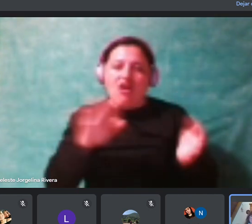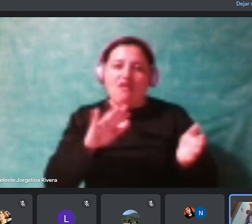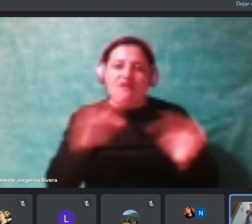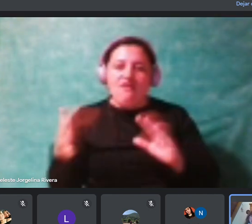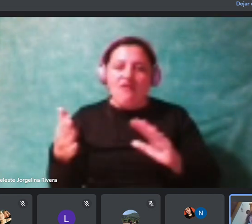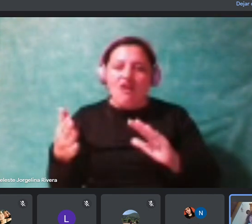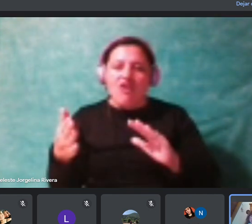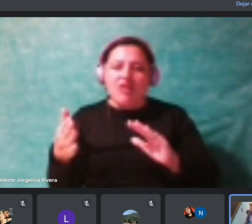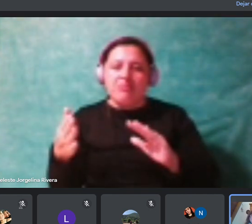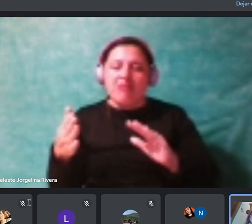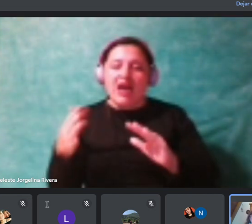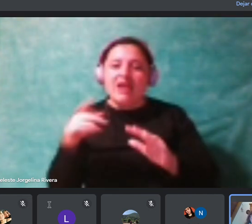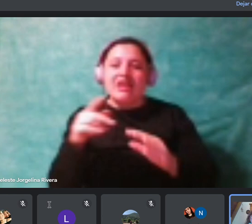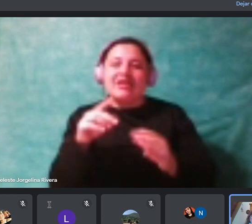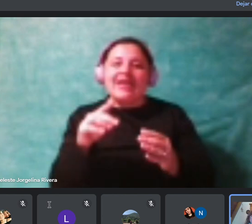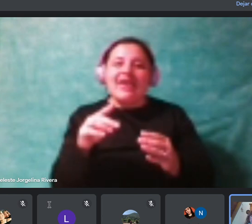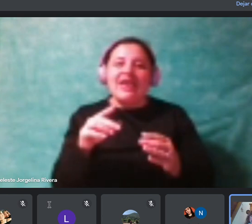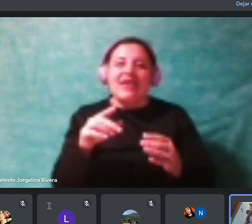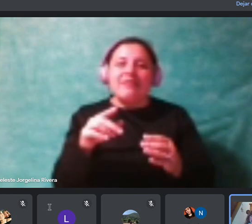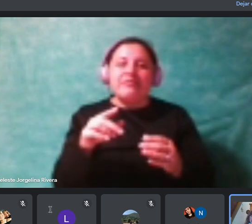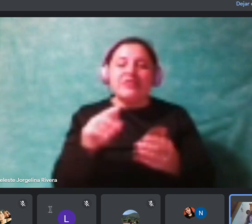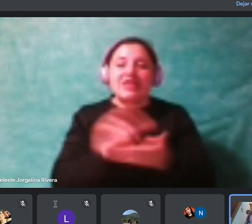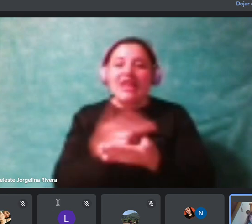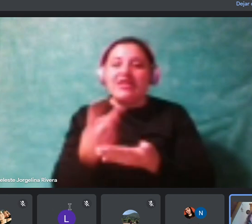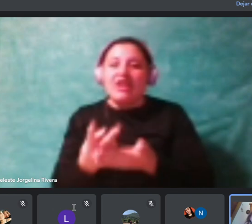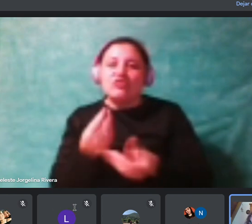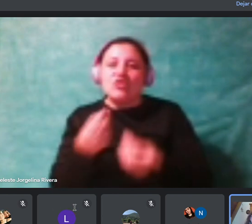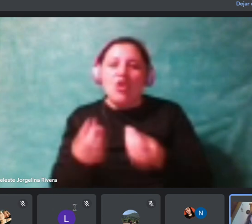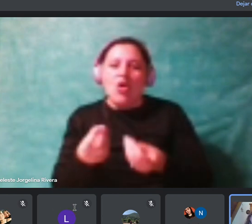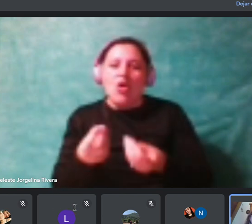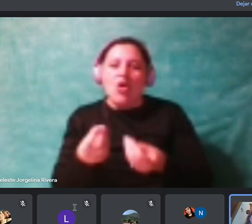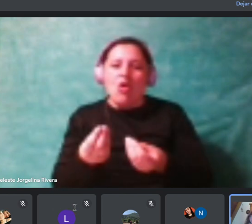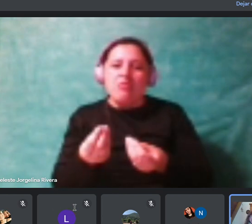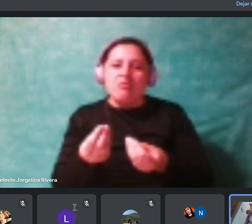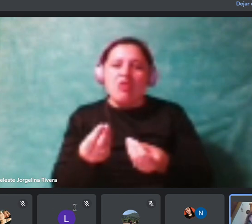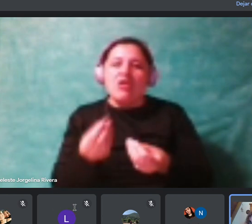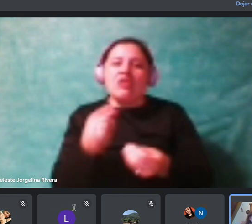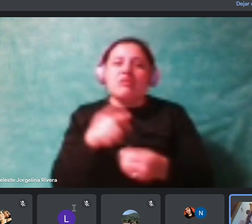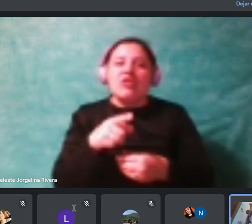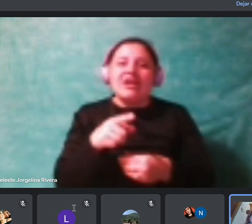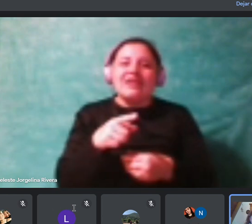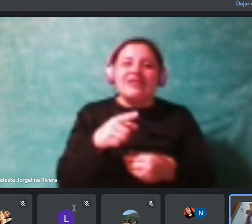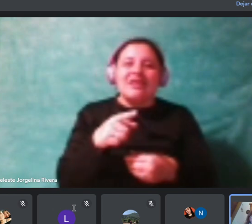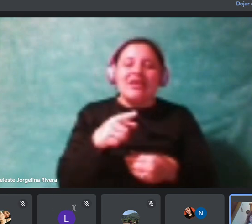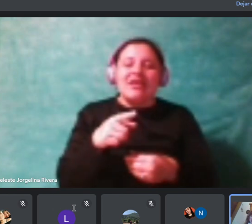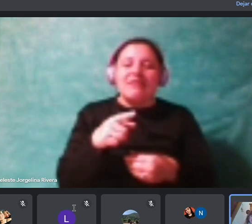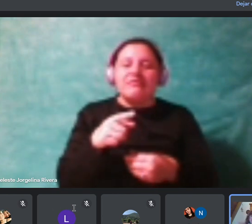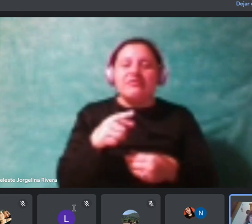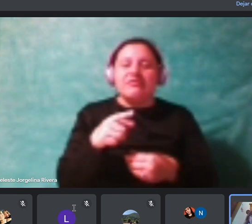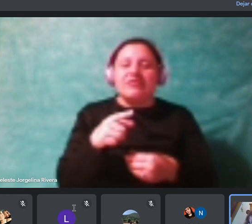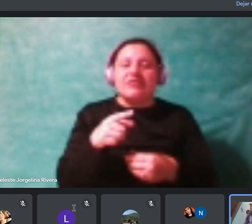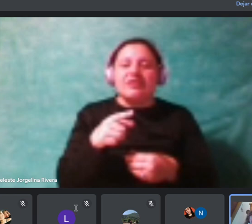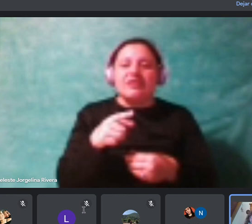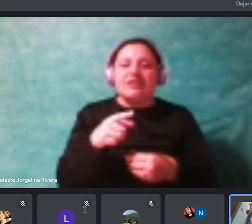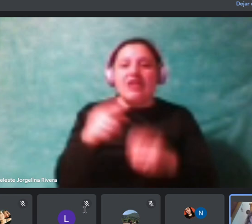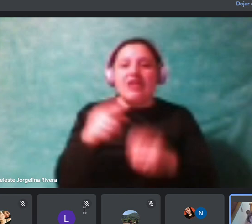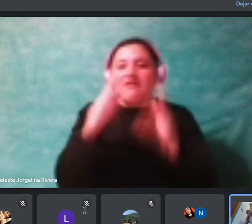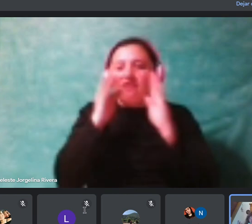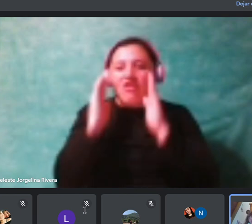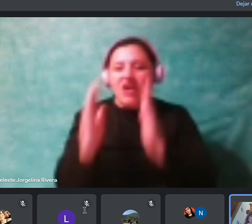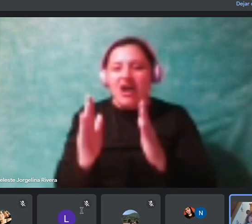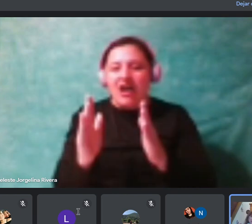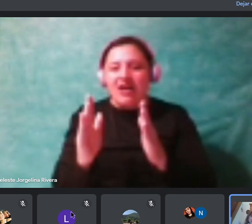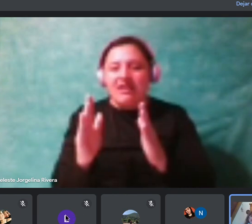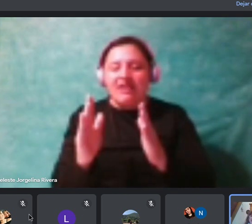los docentes y otras políticas destinadas, centradas, enfocadas, cualquiera